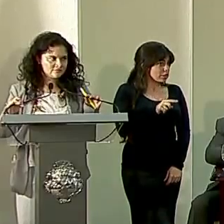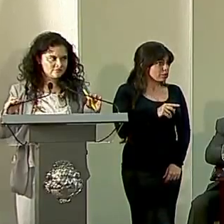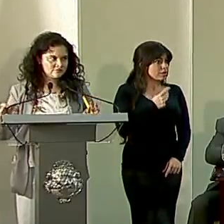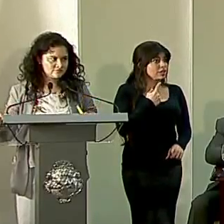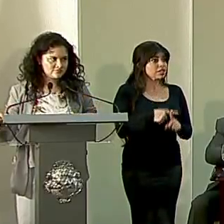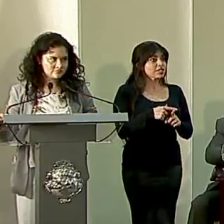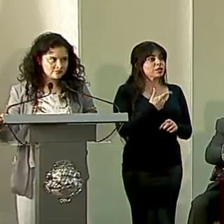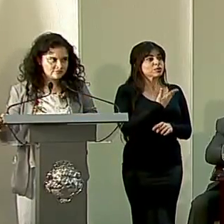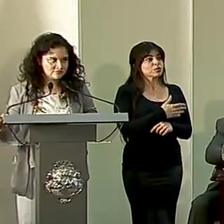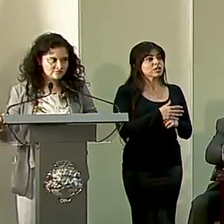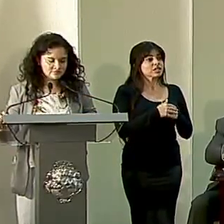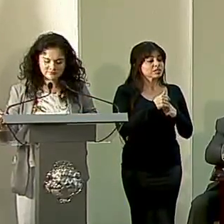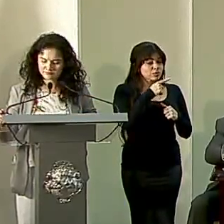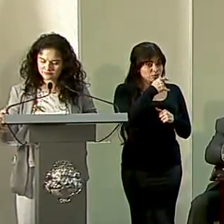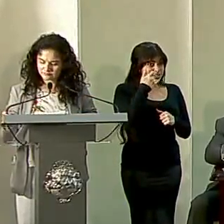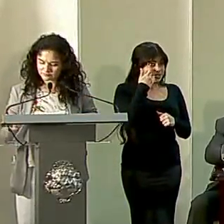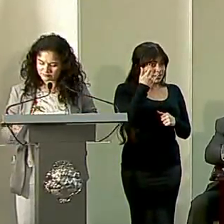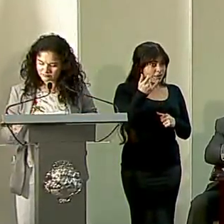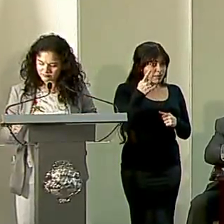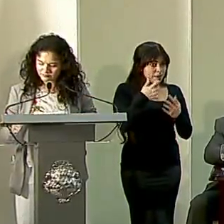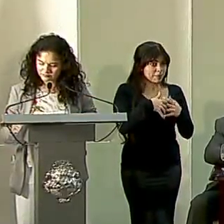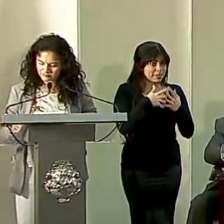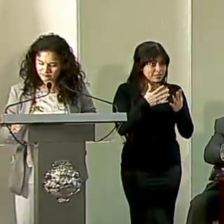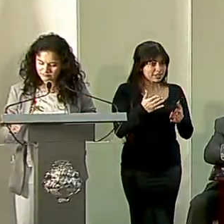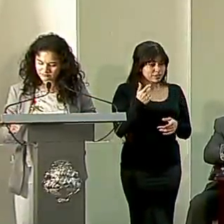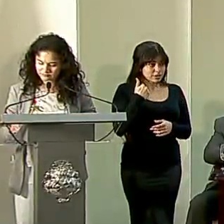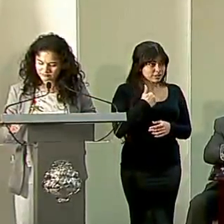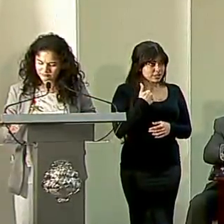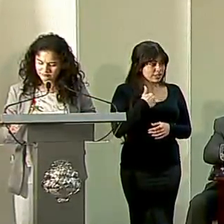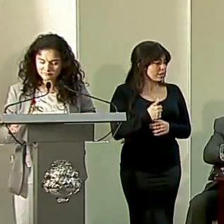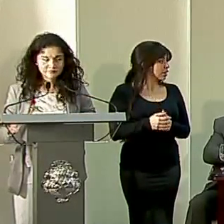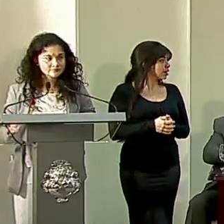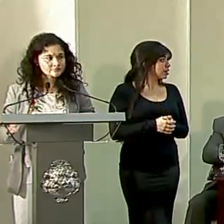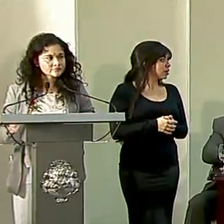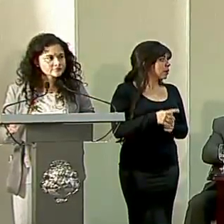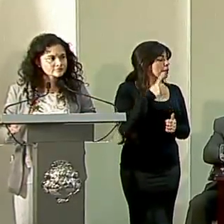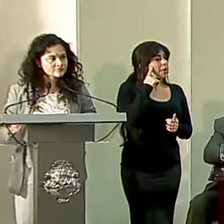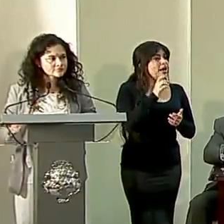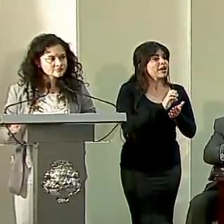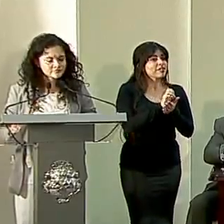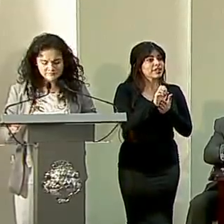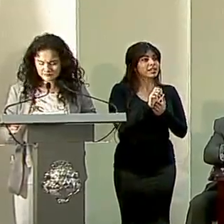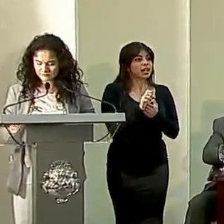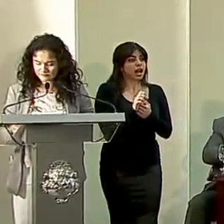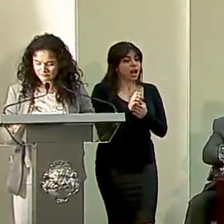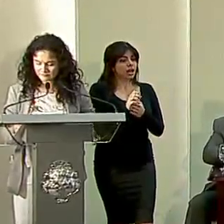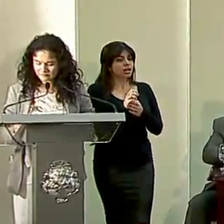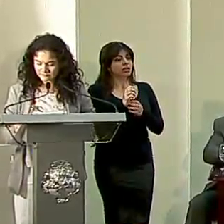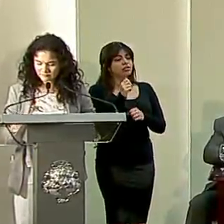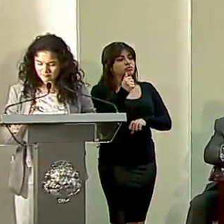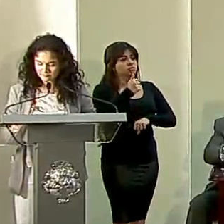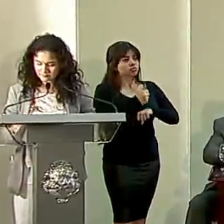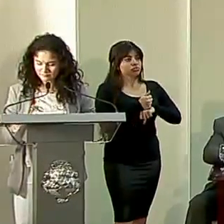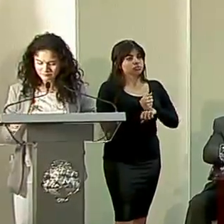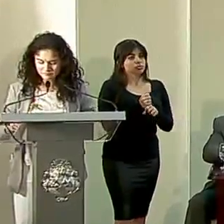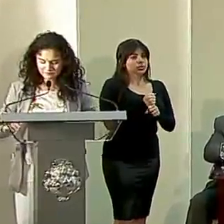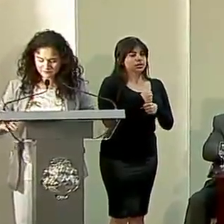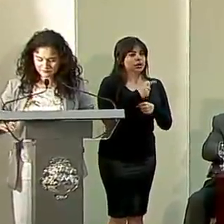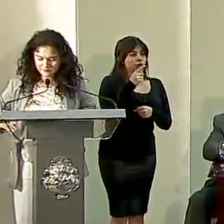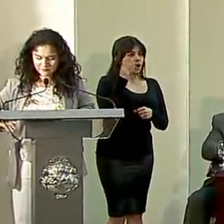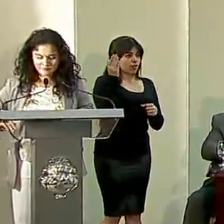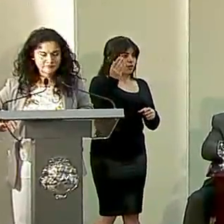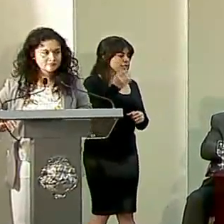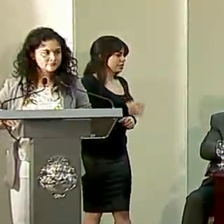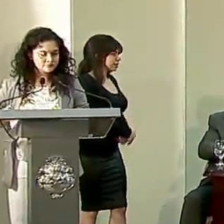usted llamó al empresario, este señor, para evitar que se consolidara, se realizara la